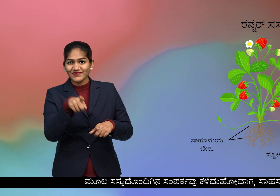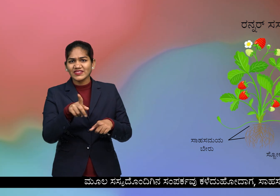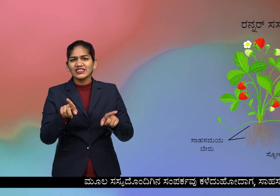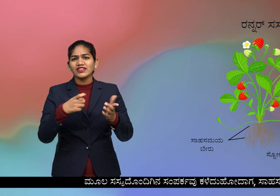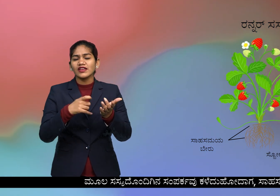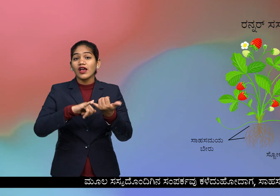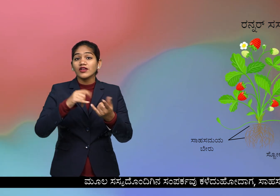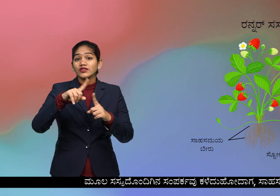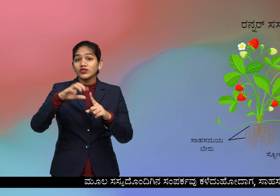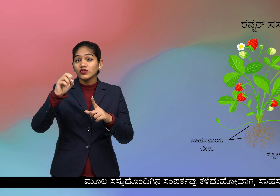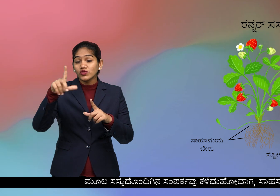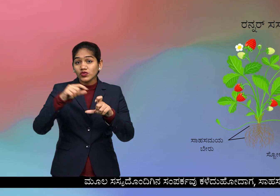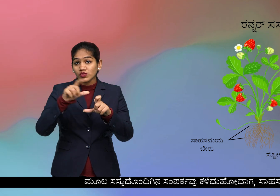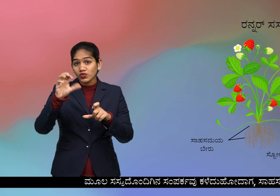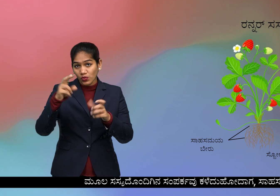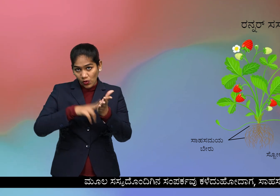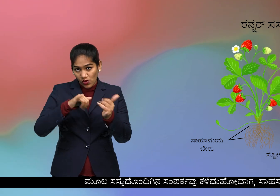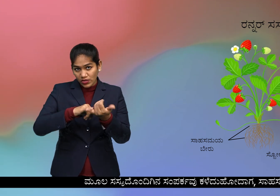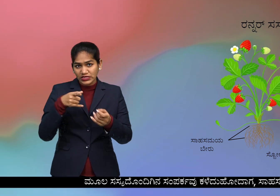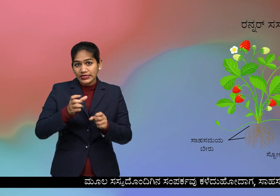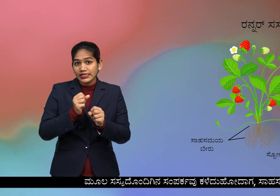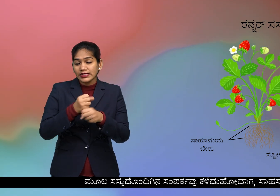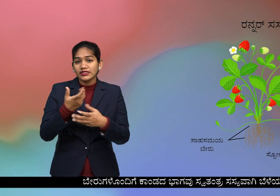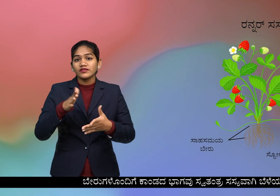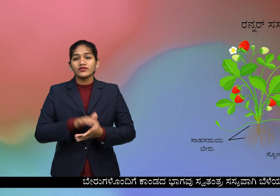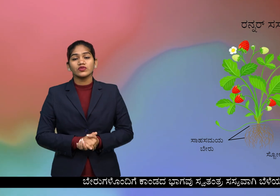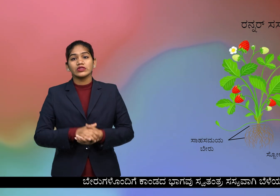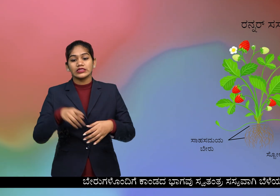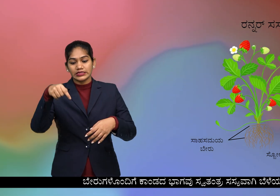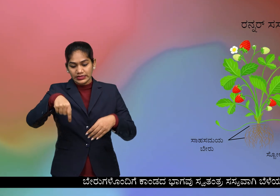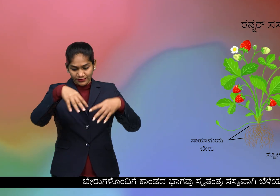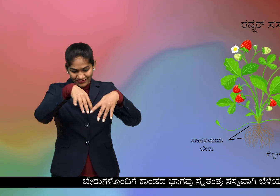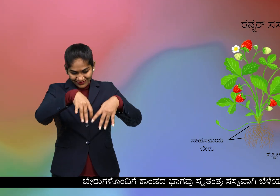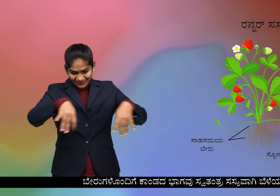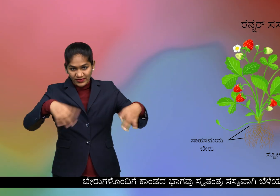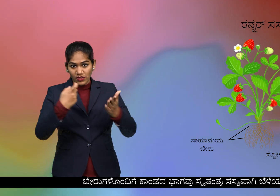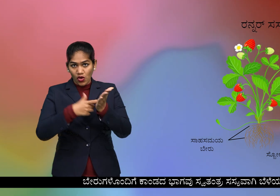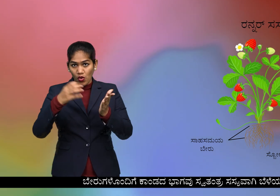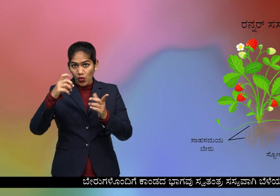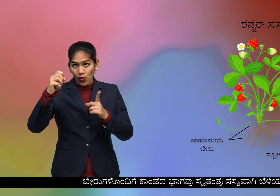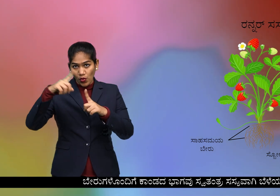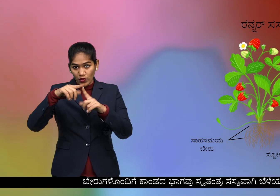ಮೂಲ ಸಸ್ಯದೊಂದಿಗಿನ ಸಂಪರ್ಕವು ಕಳೆದು ಹೋದಾಗ ಸಾಹಸಮಯ ಬೇರುಗಳೊಂದಿಗೆ ಕಾಂಡದ ಭಾಗವು ಸ್ವತಂತ್ರ ಸಸ್ಯವಾಗಿ